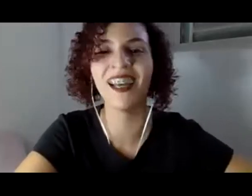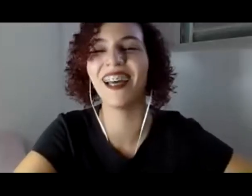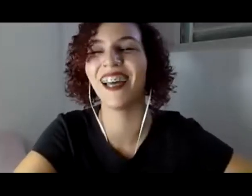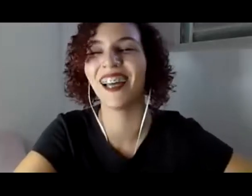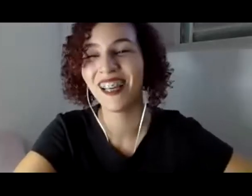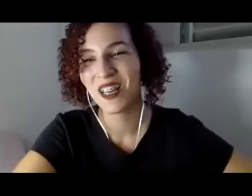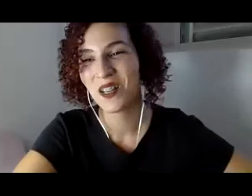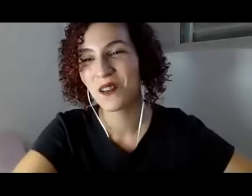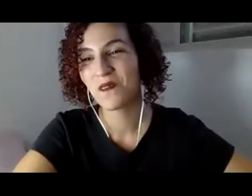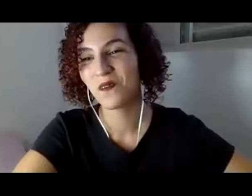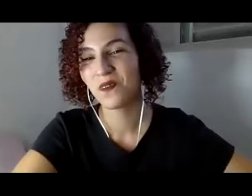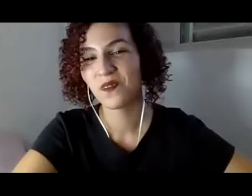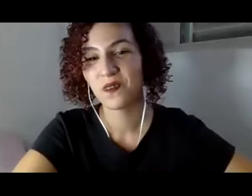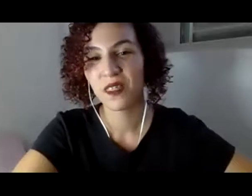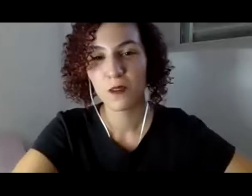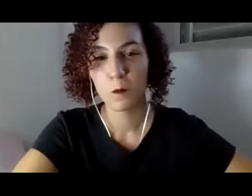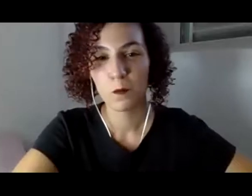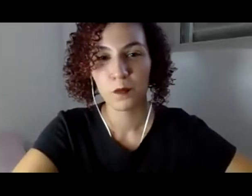vezes.